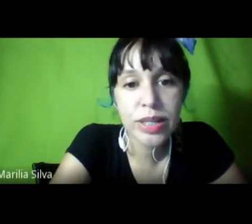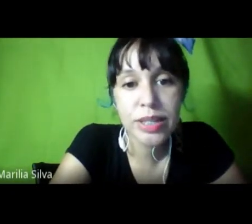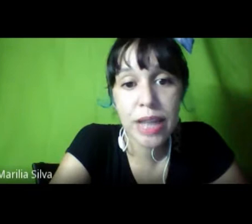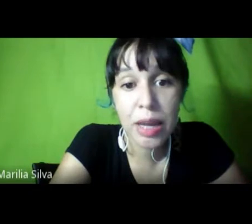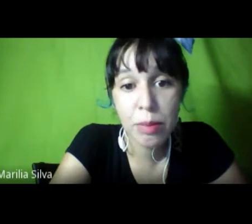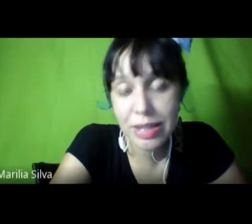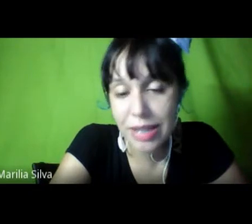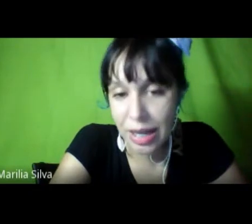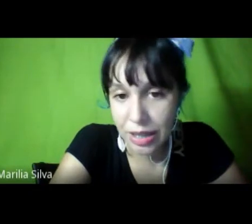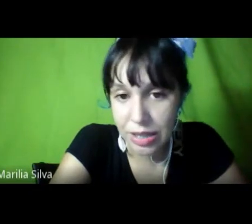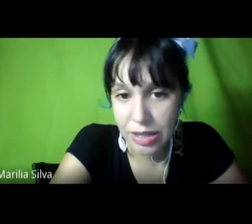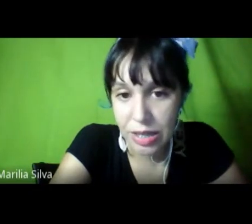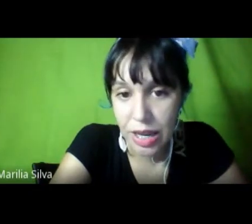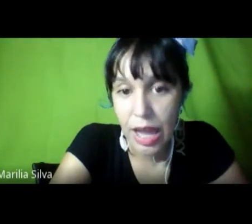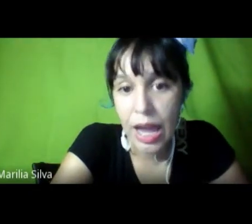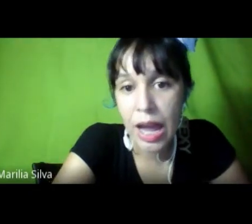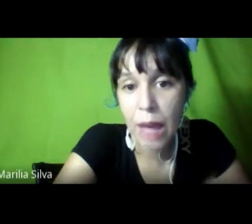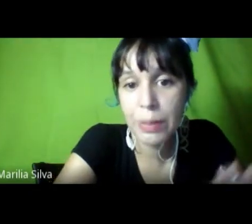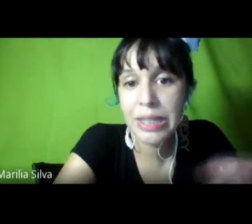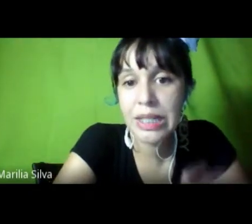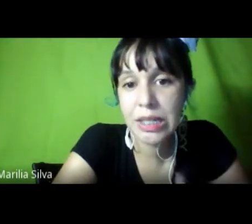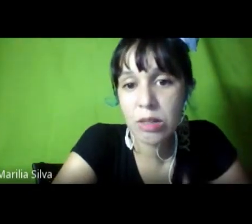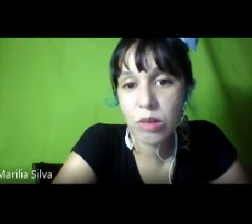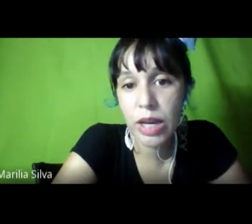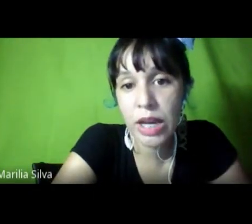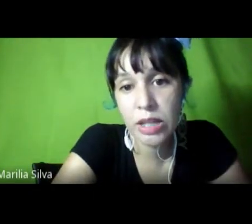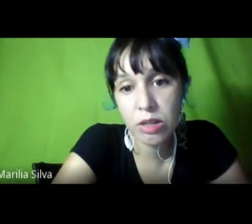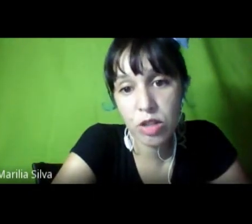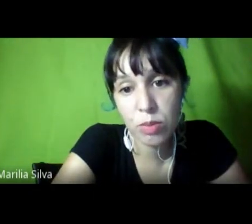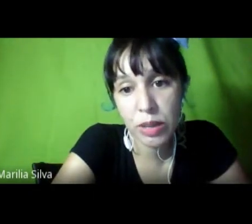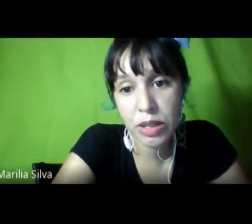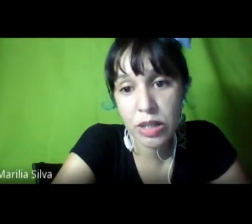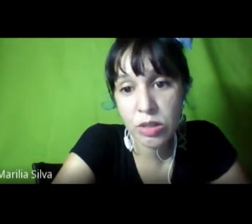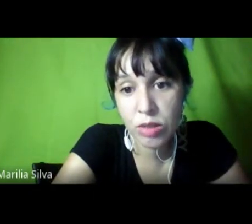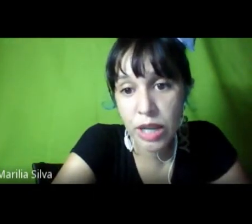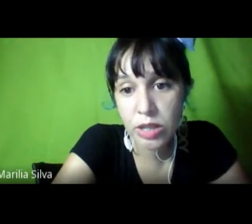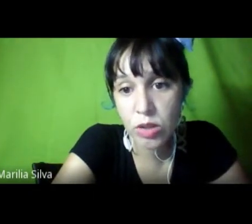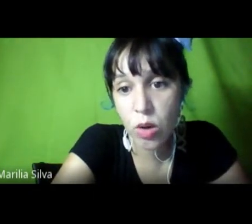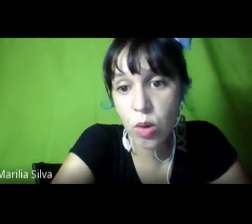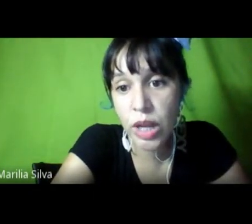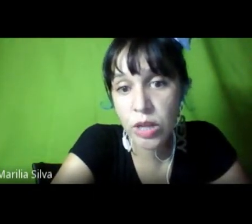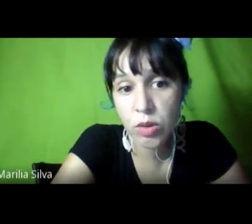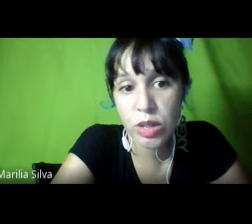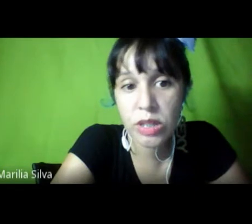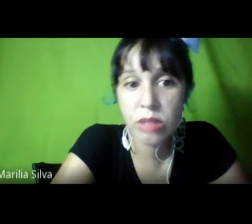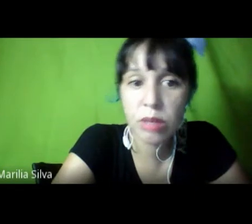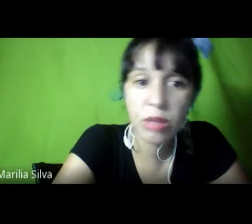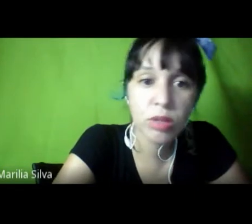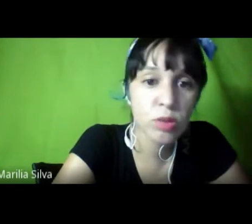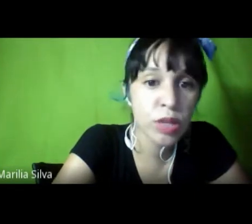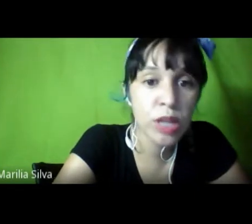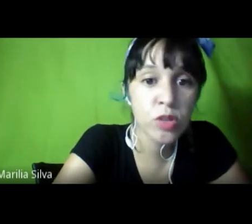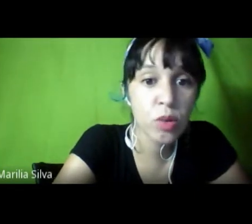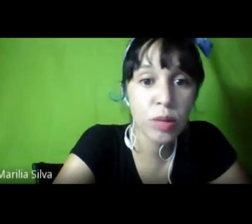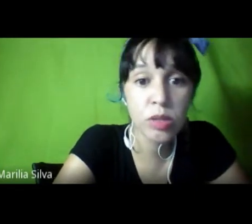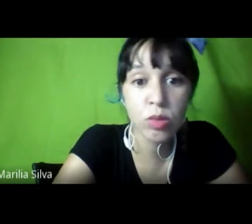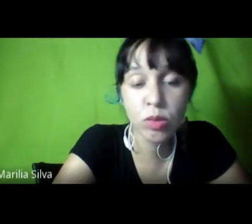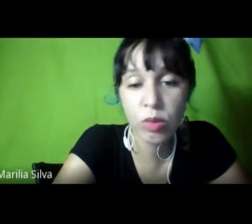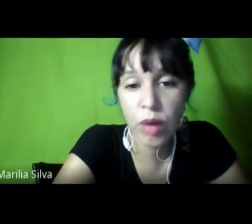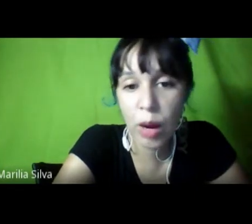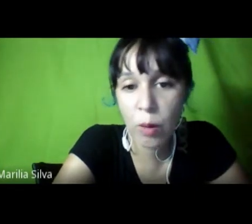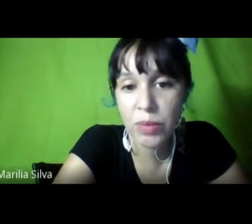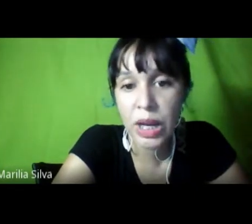Identidades surdas embaçadas. É a representação estereotipada da surdez ou desconhecimento da surdez como